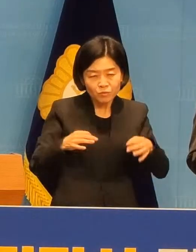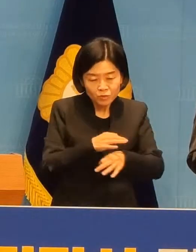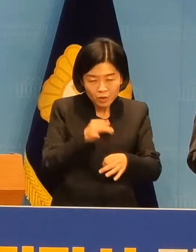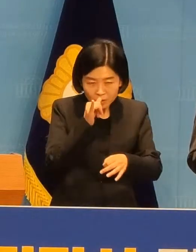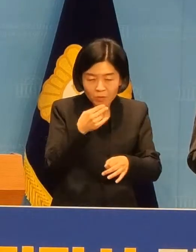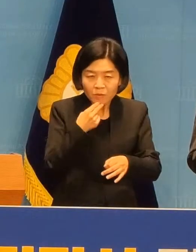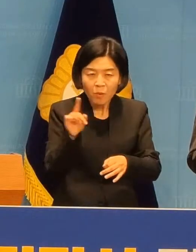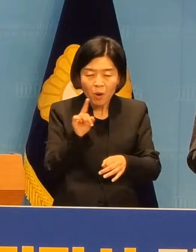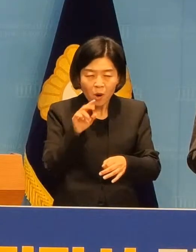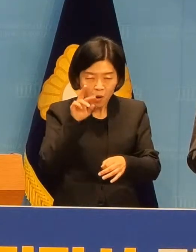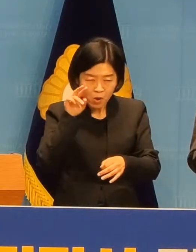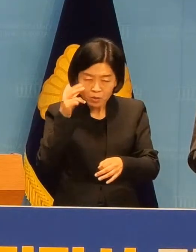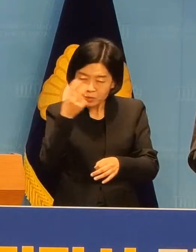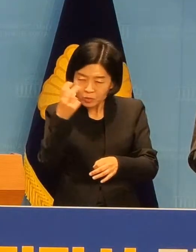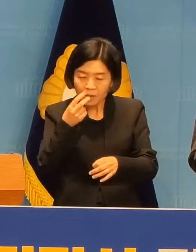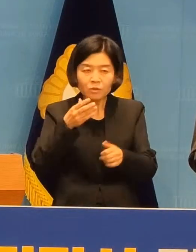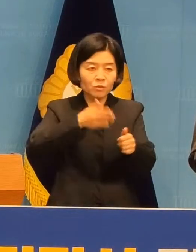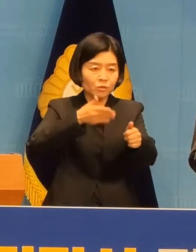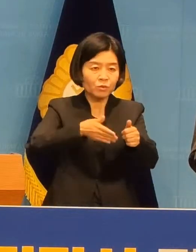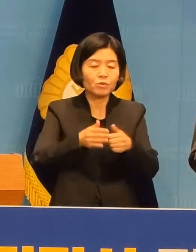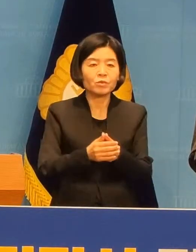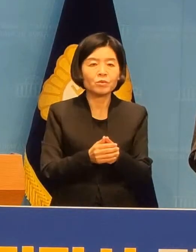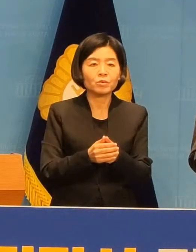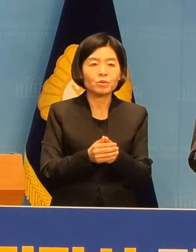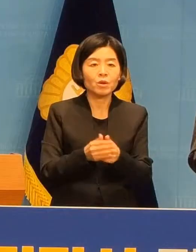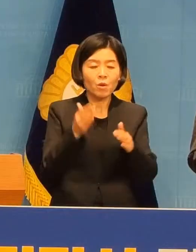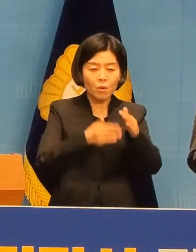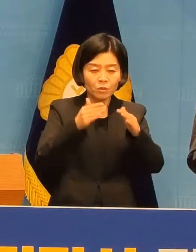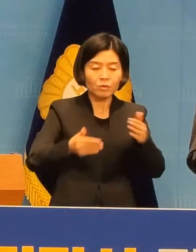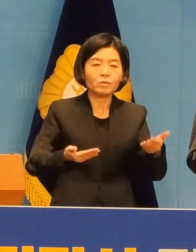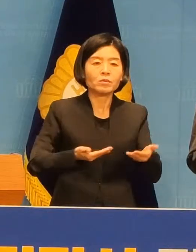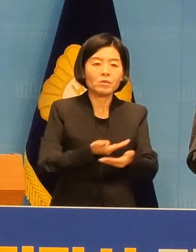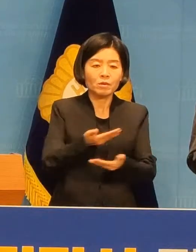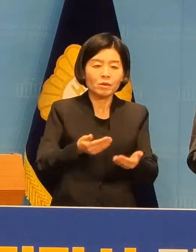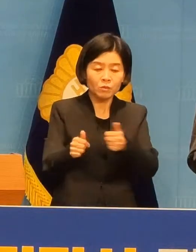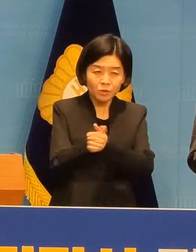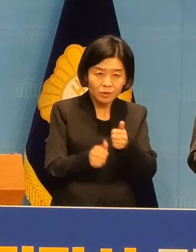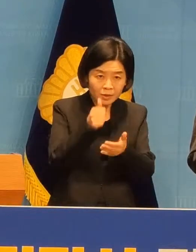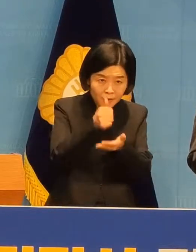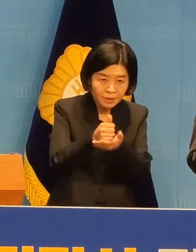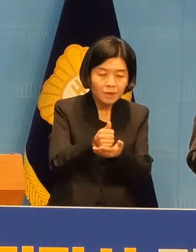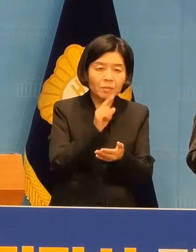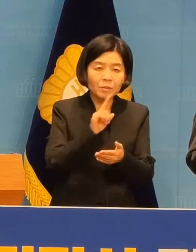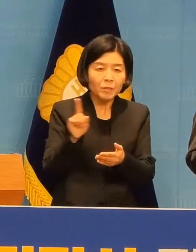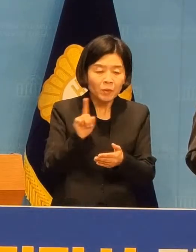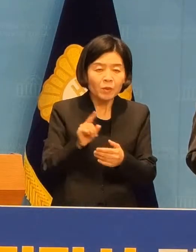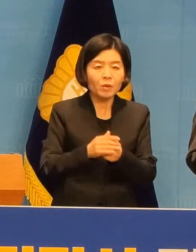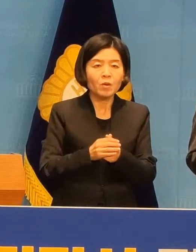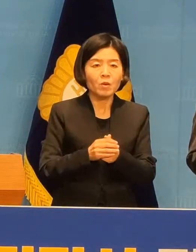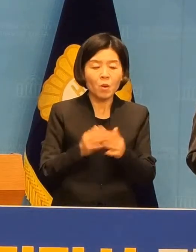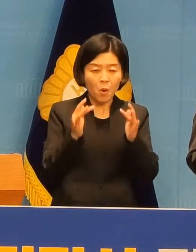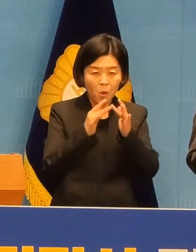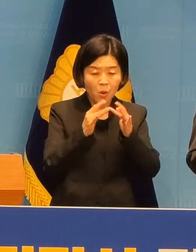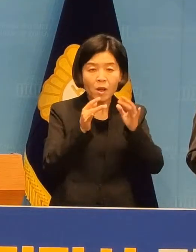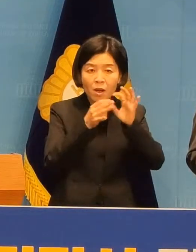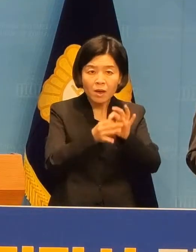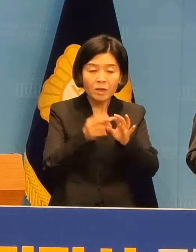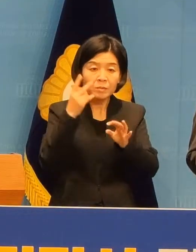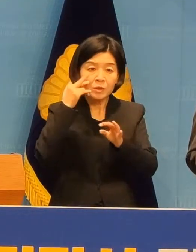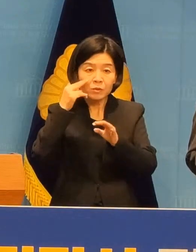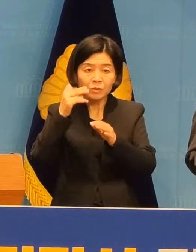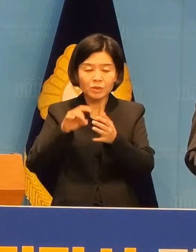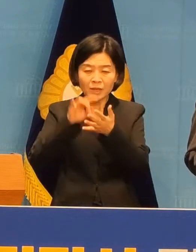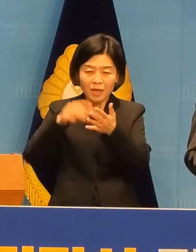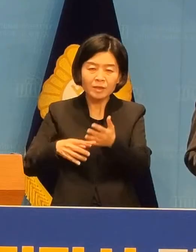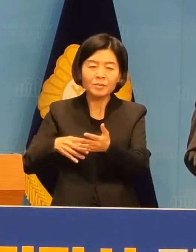주병기 공정거래위원장은 인사청문회에서 온라인 플랫폼 독점 규제에 관한 법률안은 미국이 관세 협상에서 강한